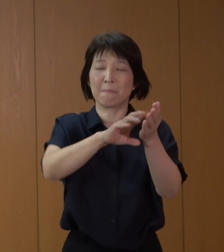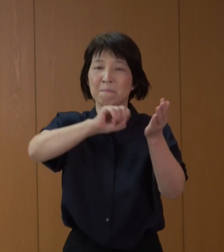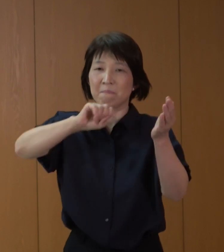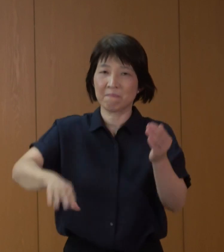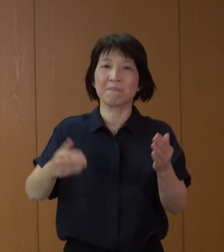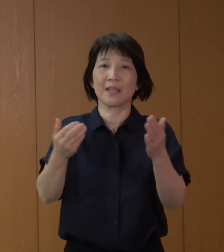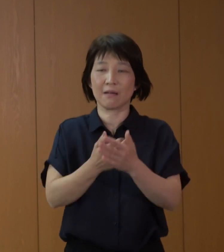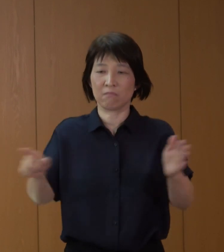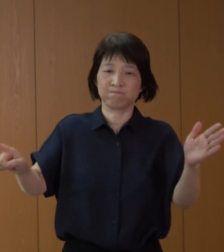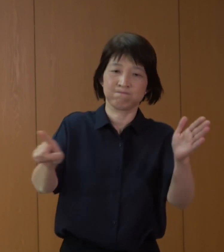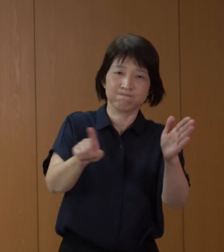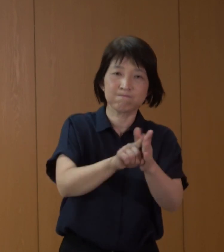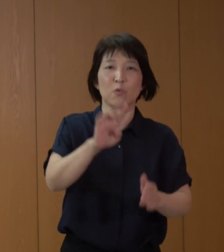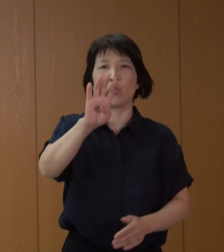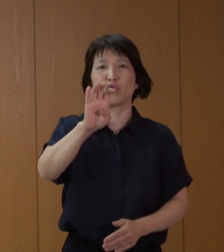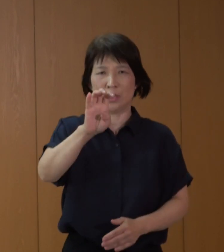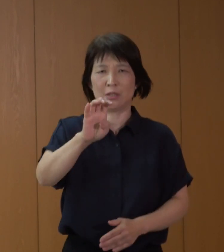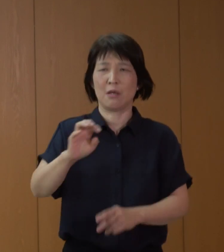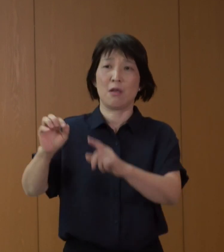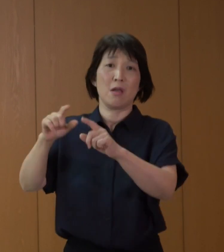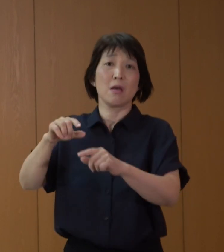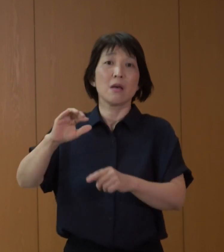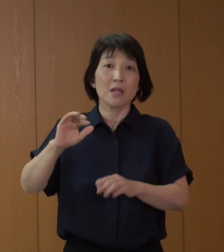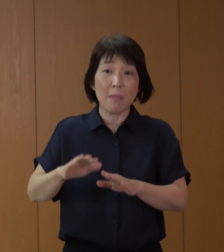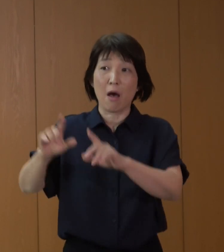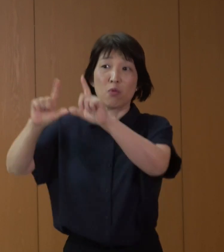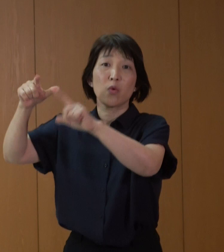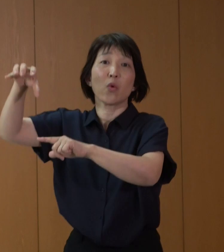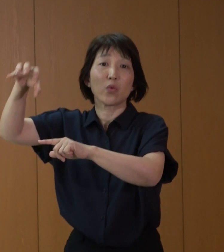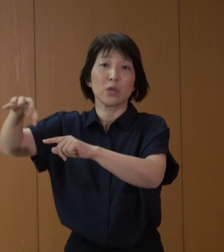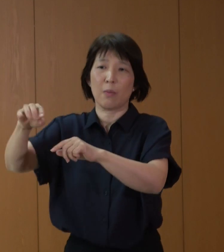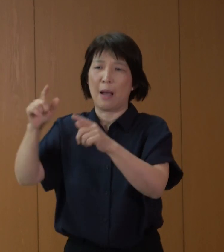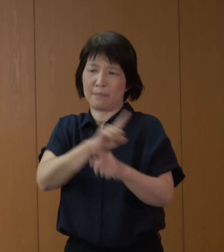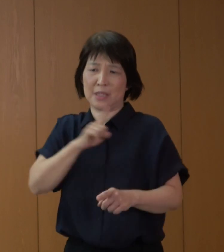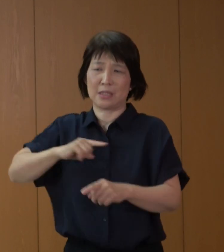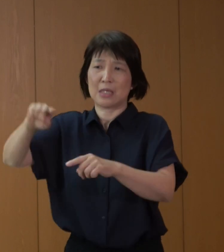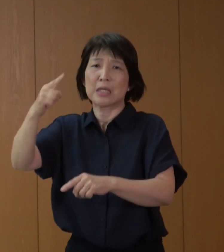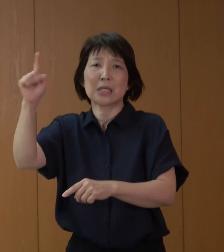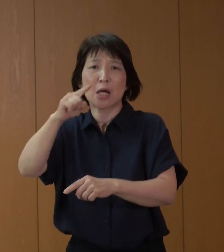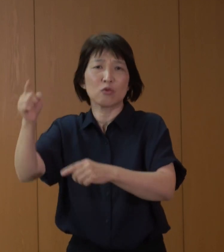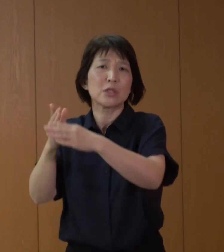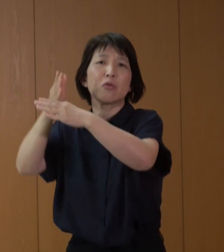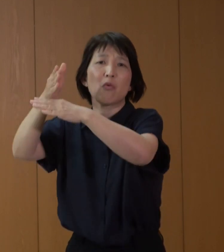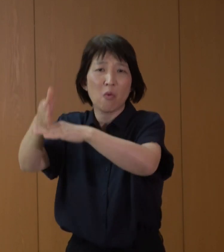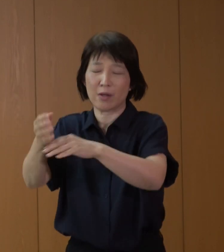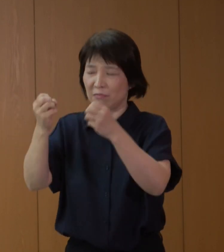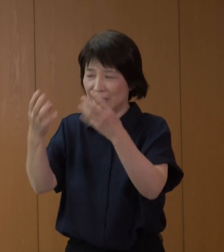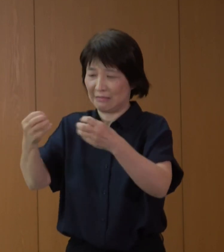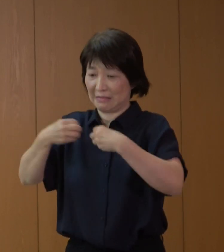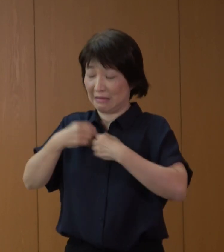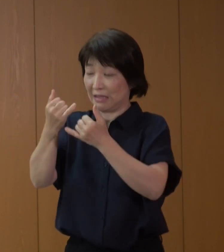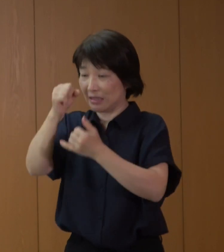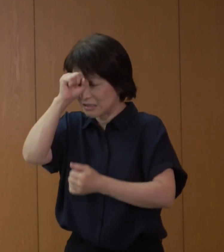ました。この間東京都では1日で100人を超える新たな感染者が確認されるなど感